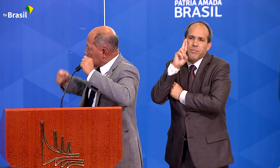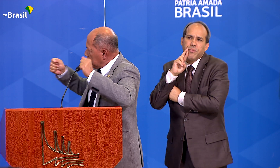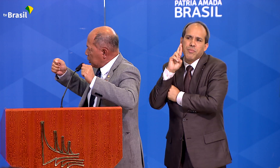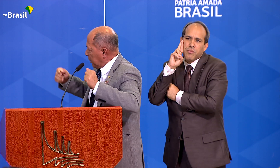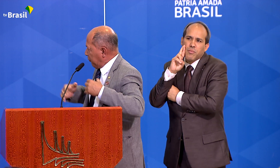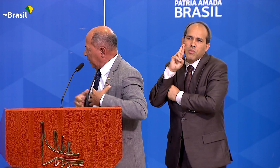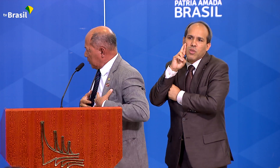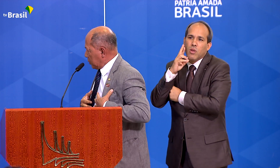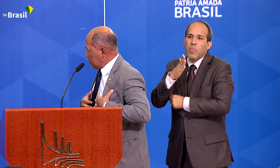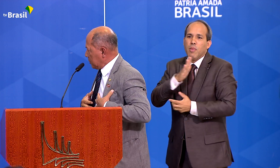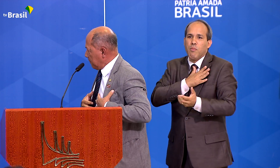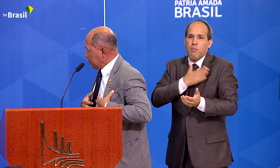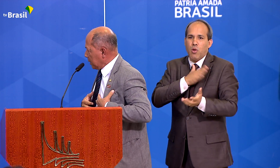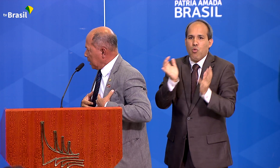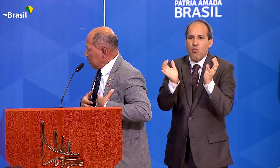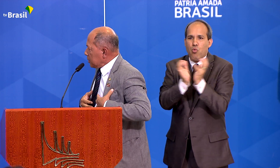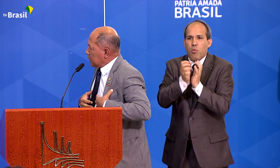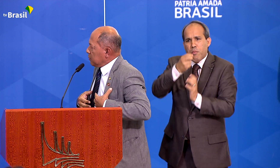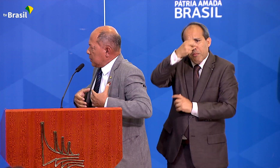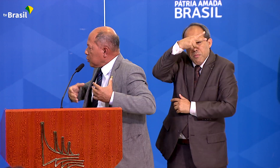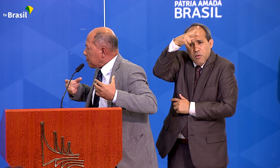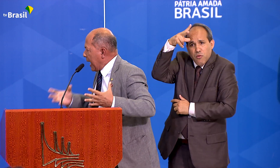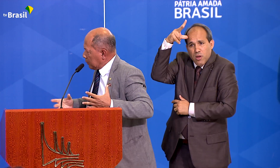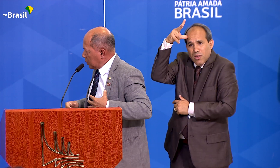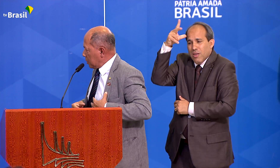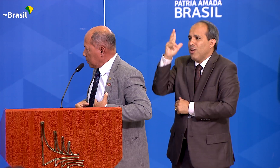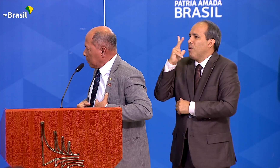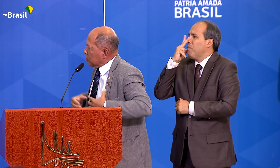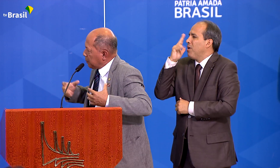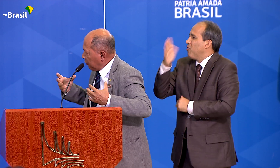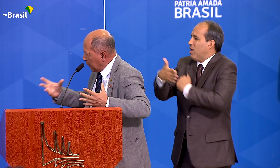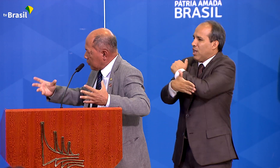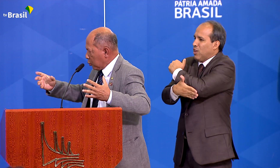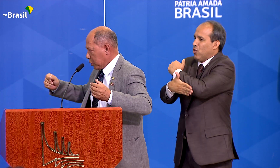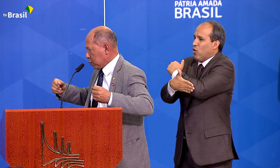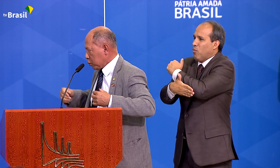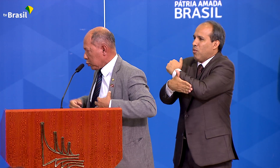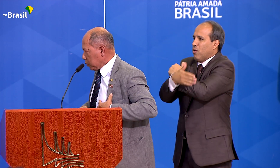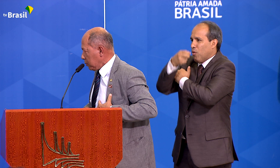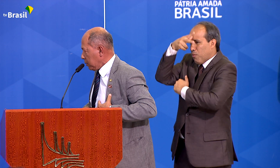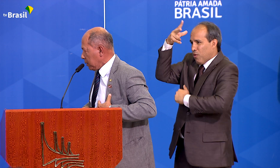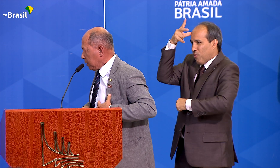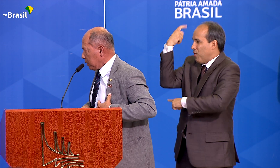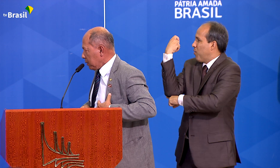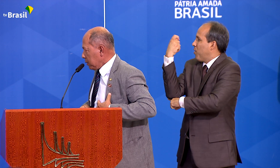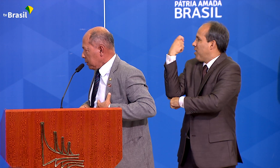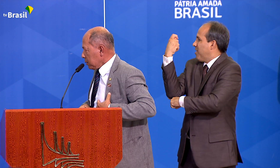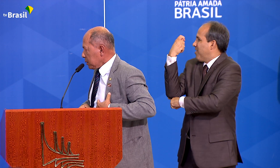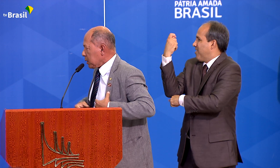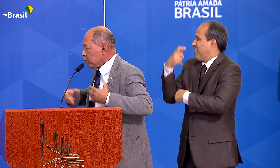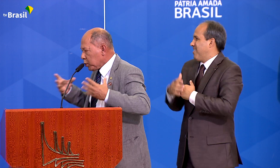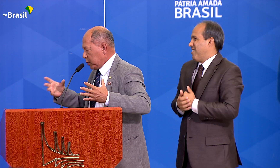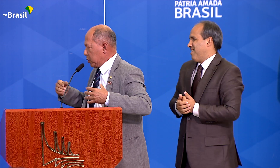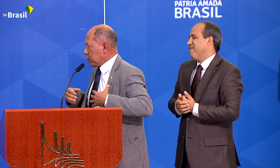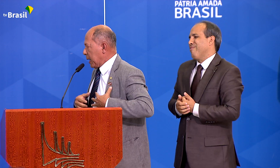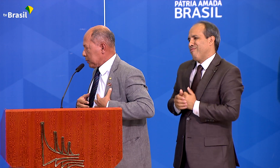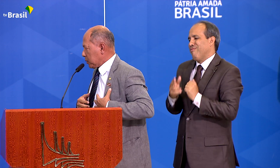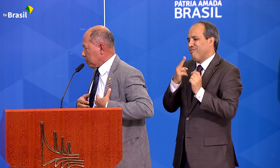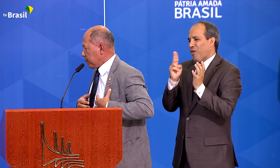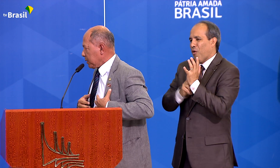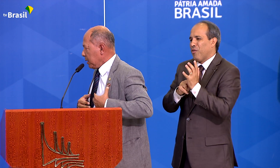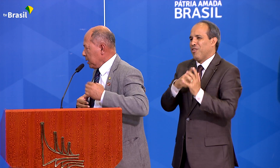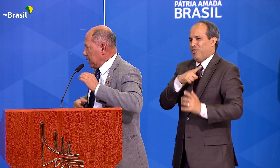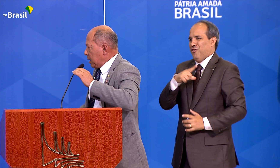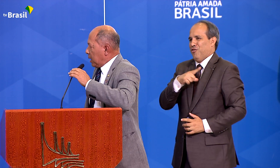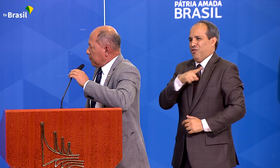e os meus prefeitos estão encimadas com os prefeitos do Rio Grande do Sul eu estou muito